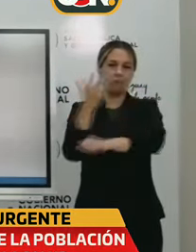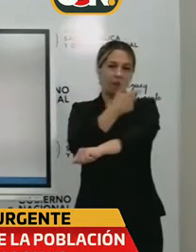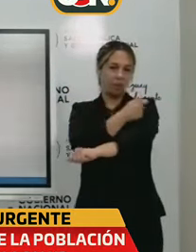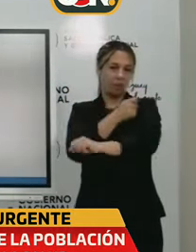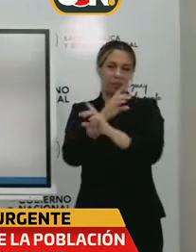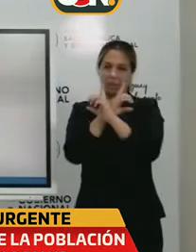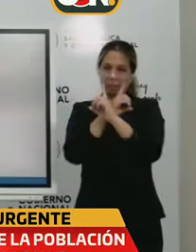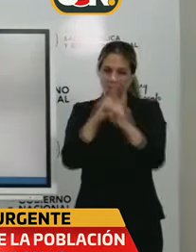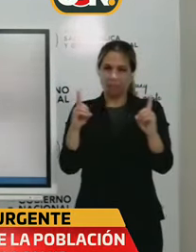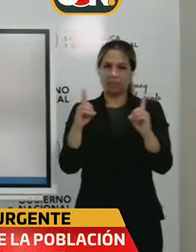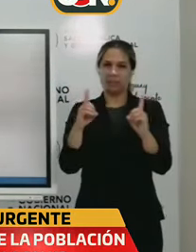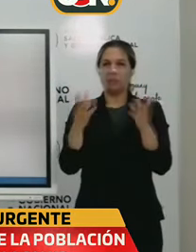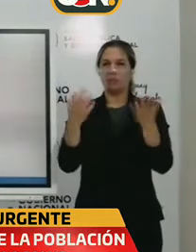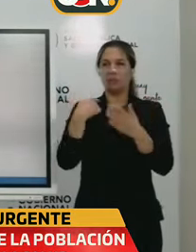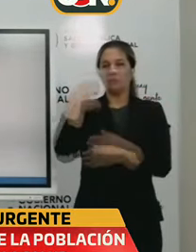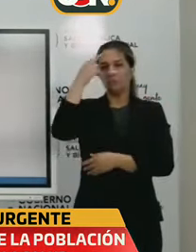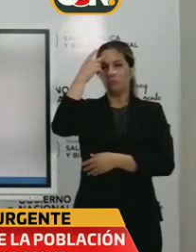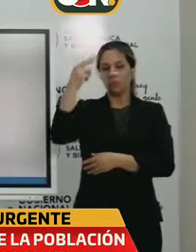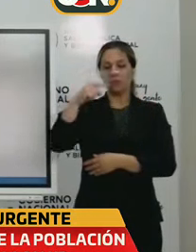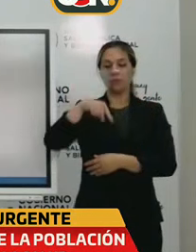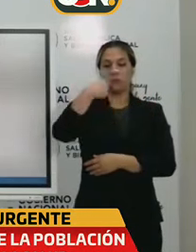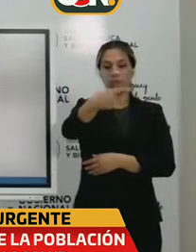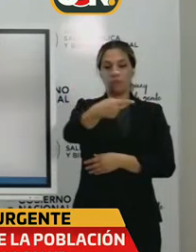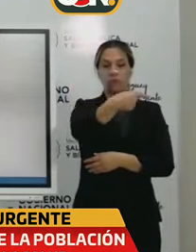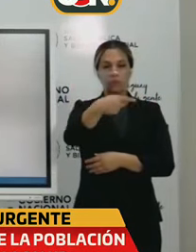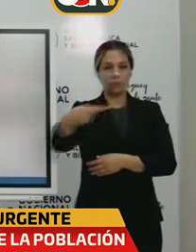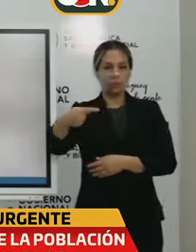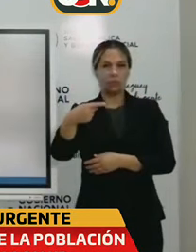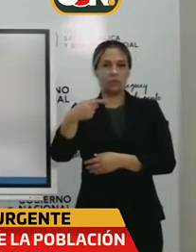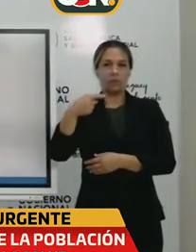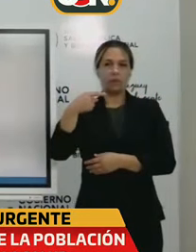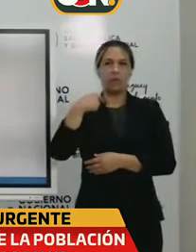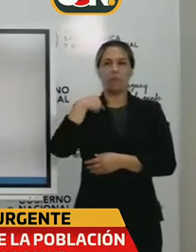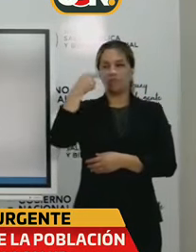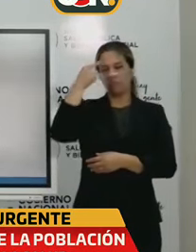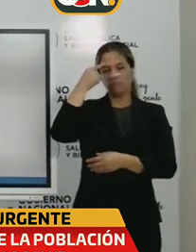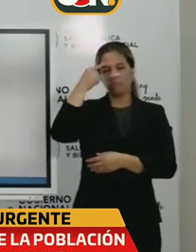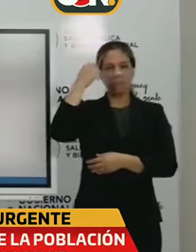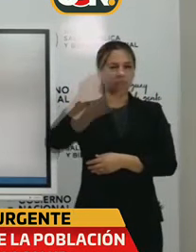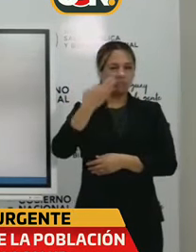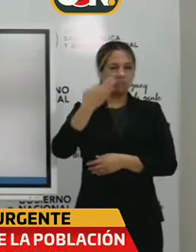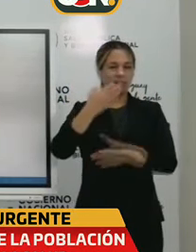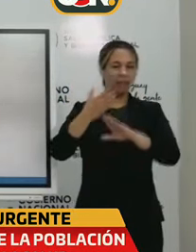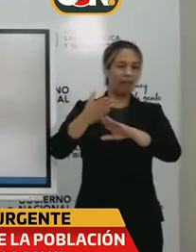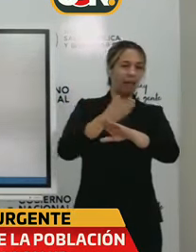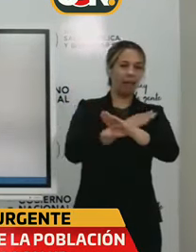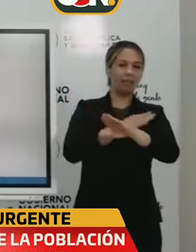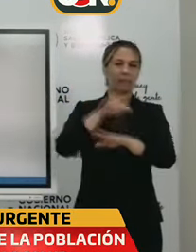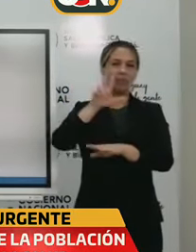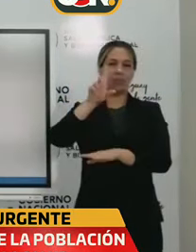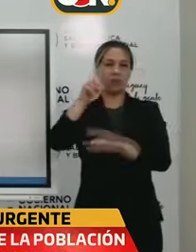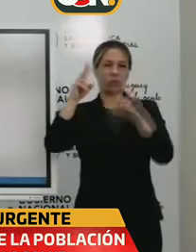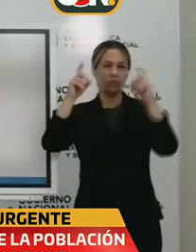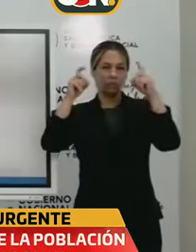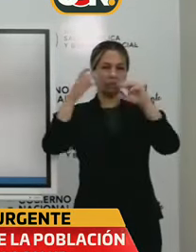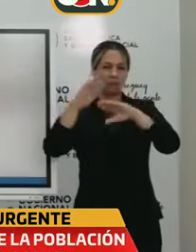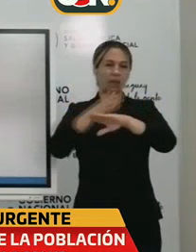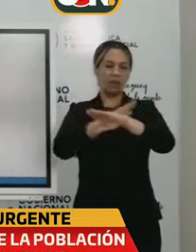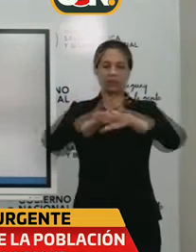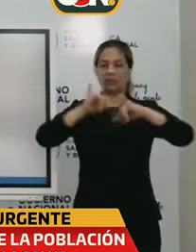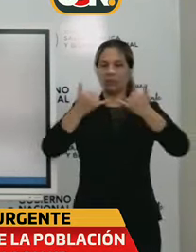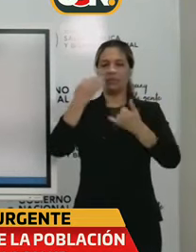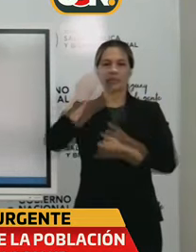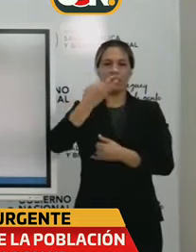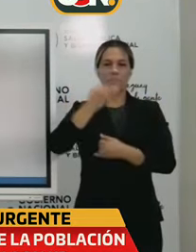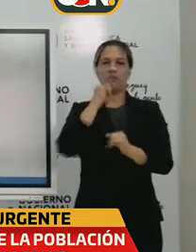¿sí? Yo creo que en las próximas semanas, muy seguro antes del fin de año, vamos a tener una novedad inmensa con otro montón